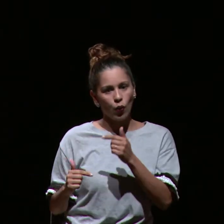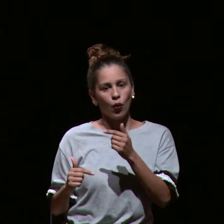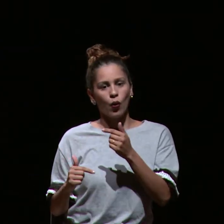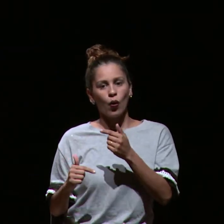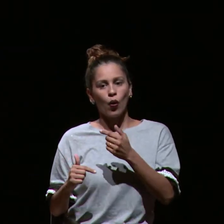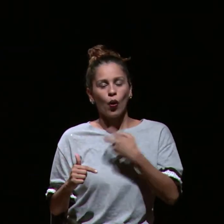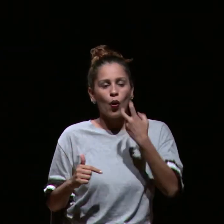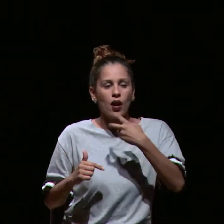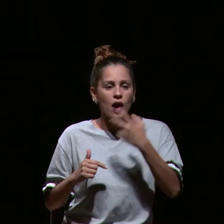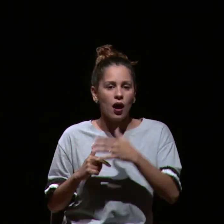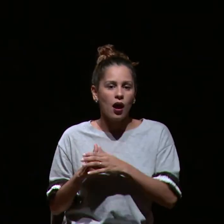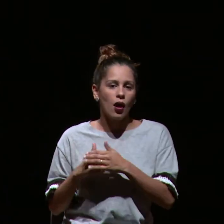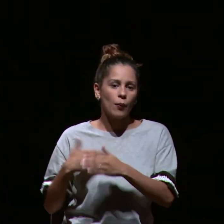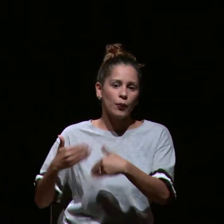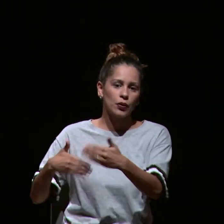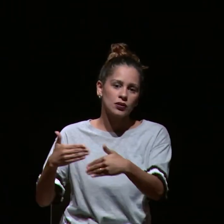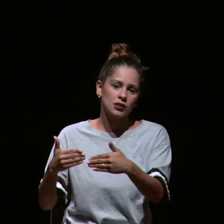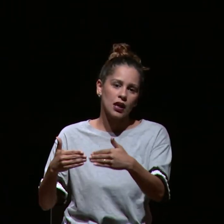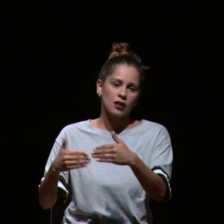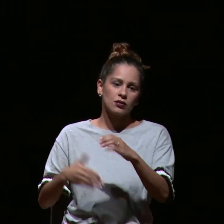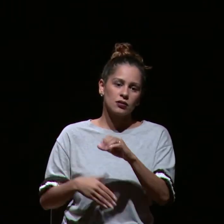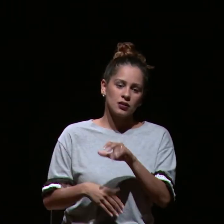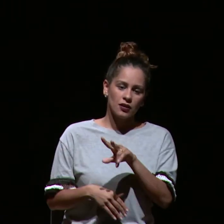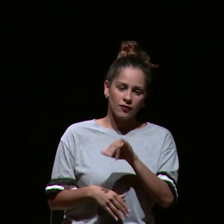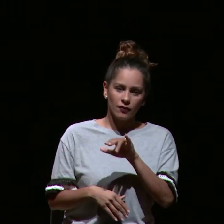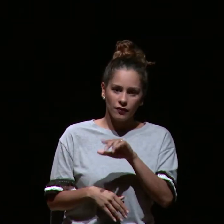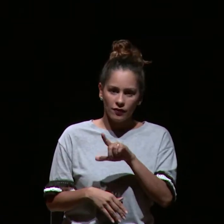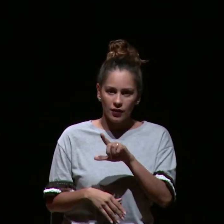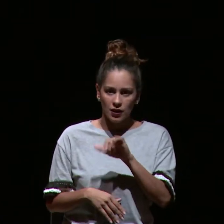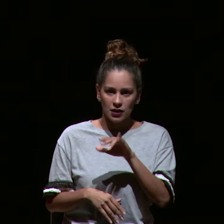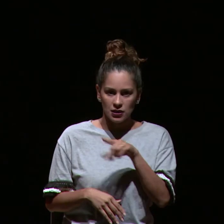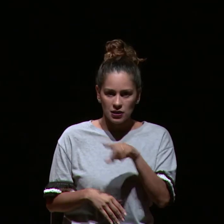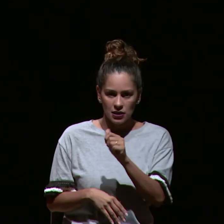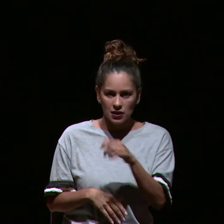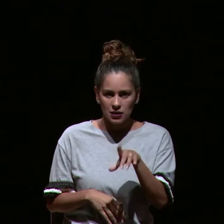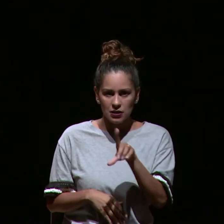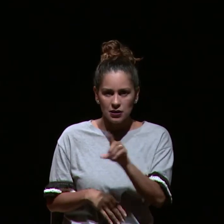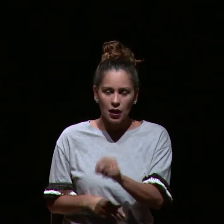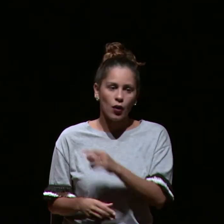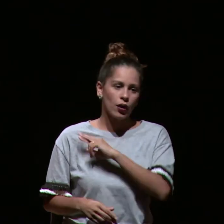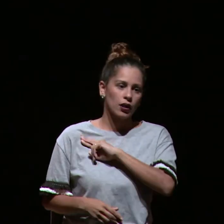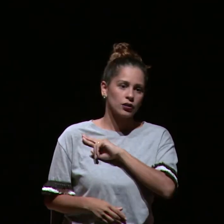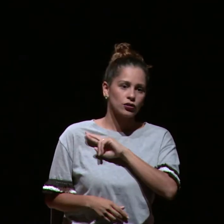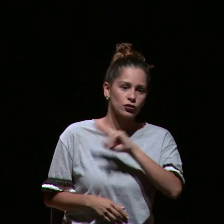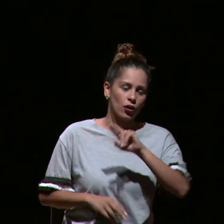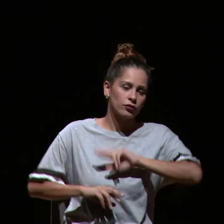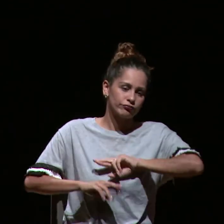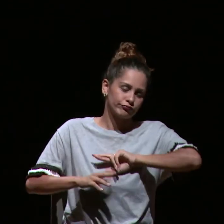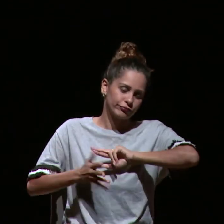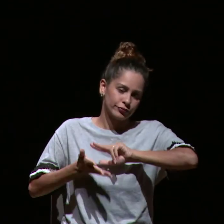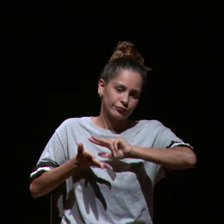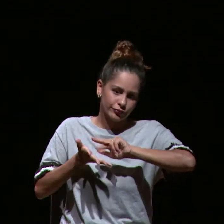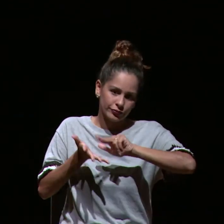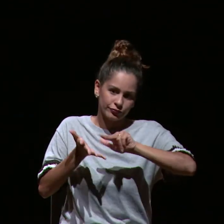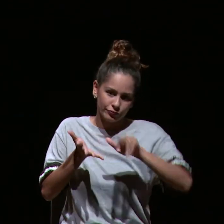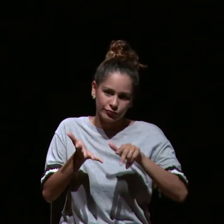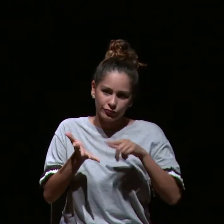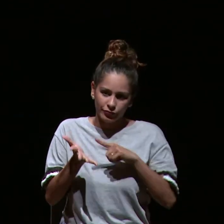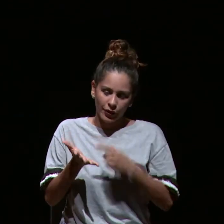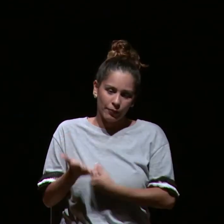processos civilizatórios, na diversidade linguística, cultural e religiosa, entre outros tantos elementos presentes em